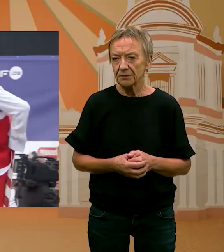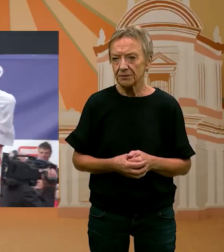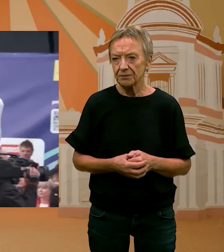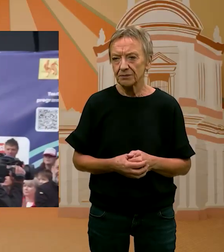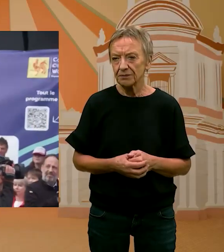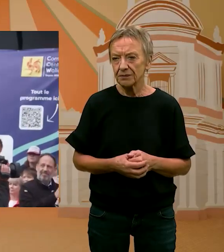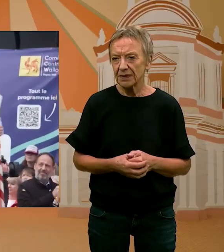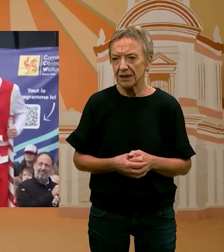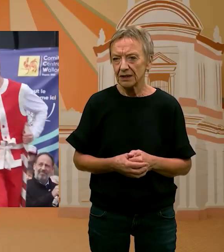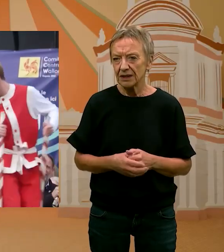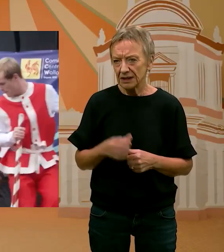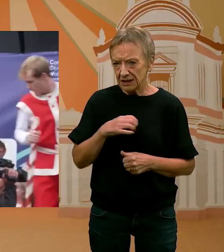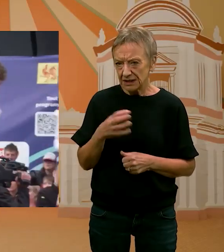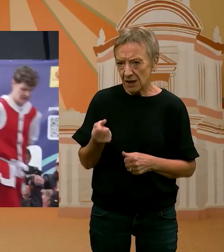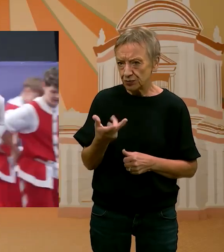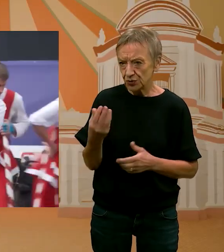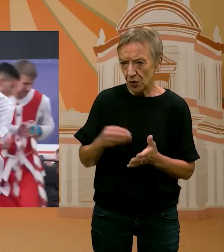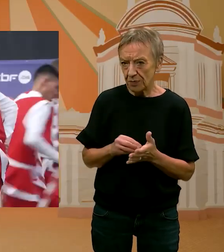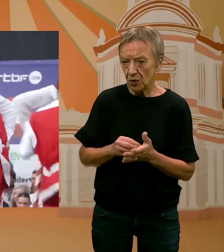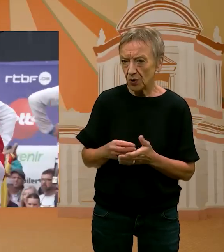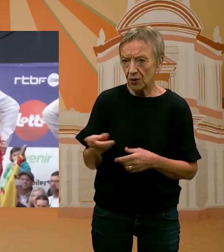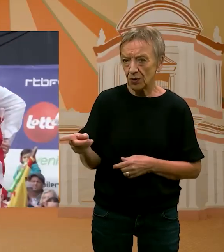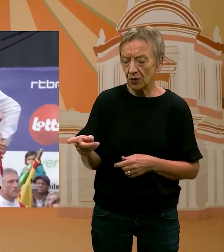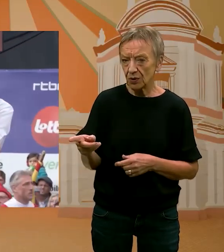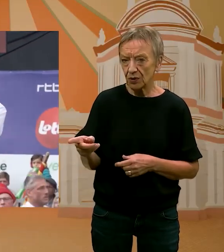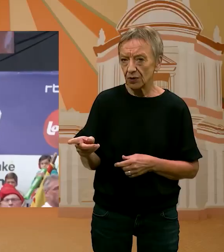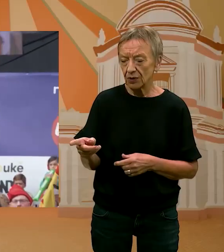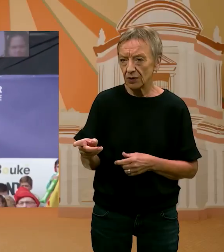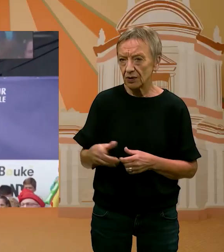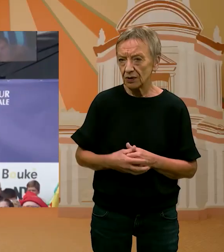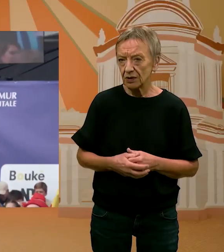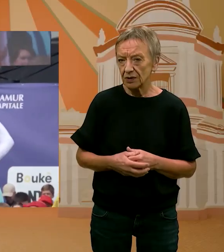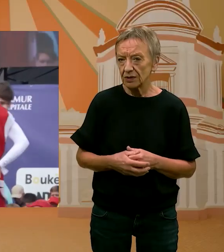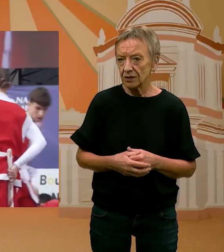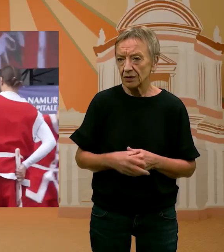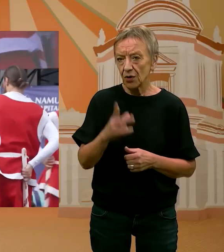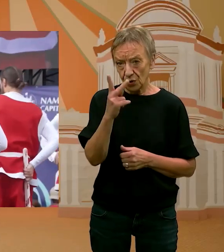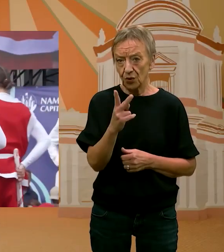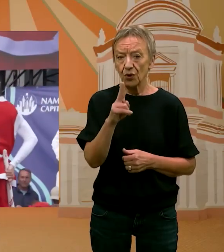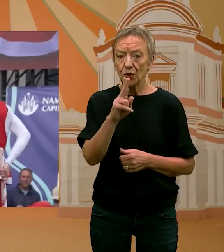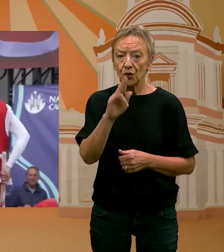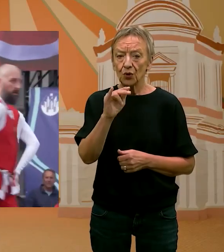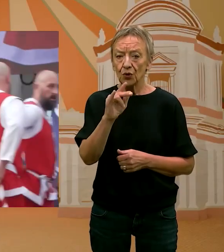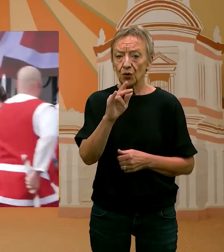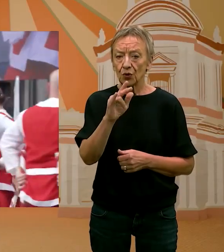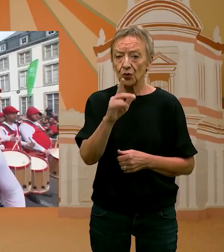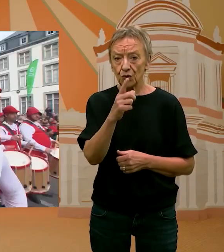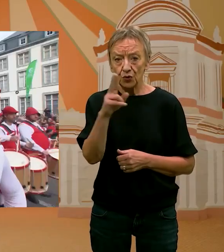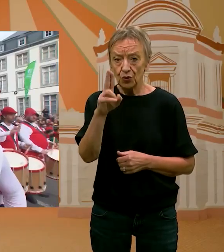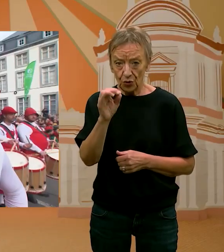eu. Nous avançons. Ah, Hugues aussi, hein. Oui, il y a Hugues qui est toujours là. Il y a plein, il y a Simon. Il